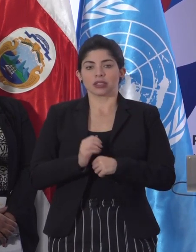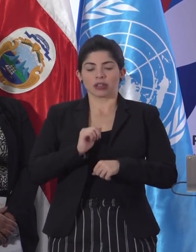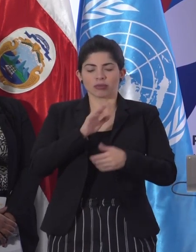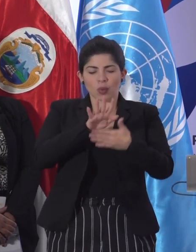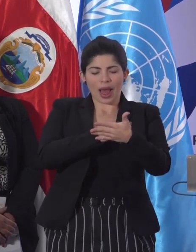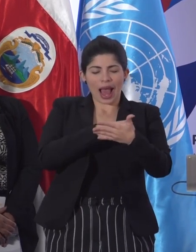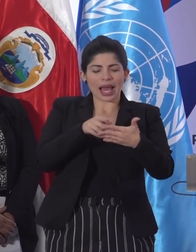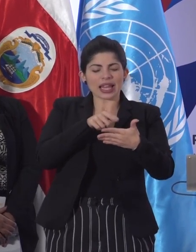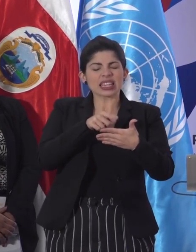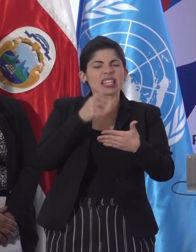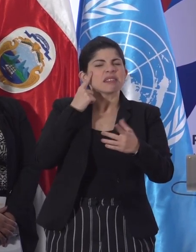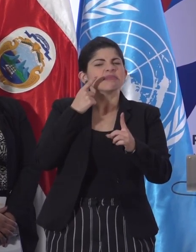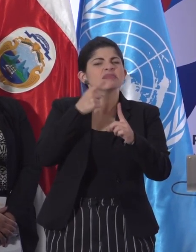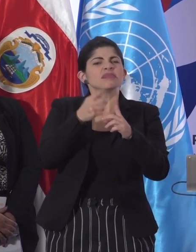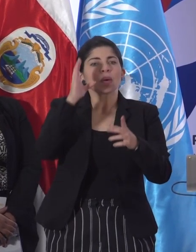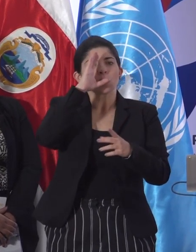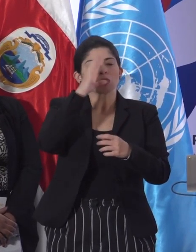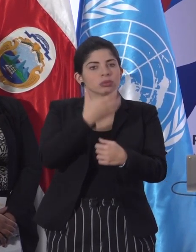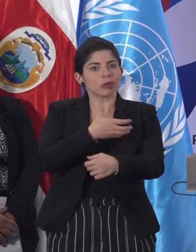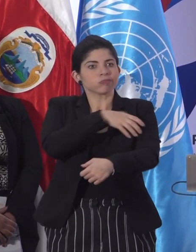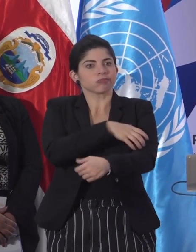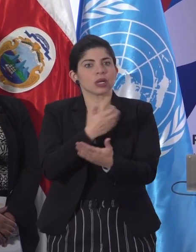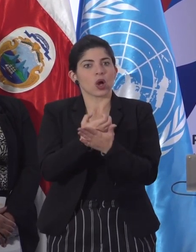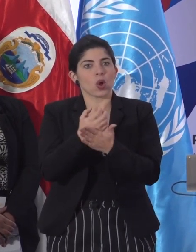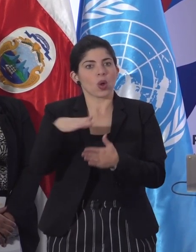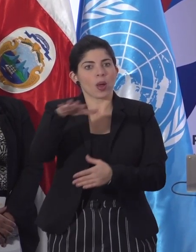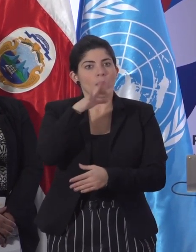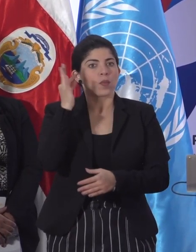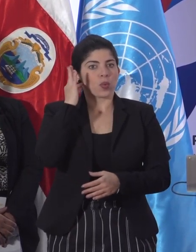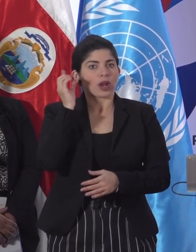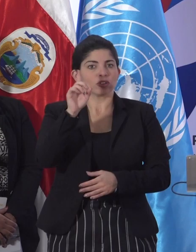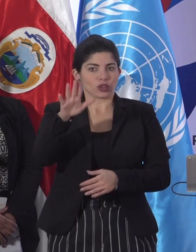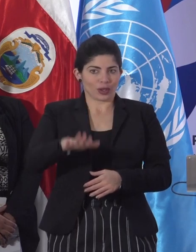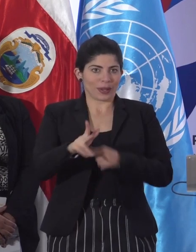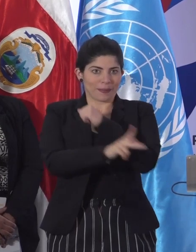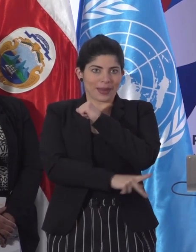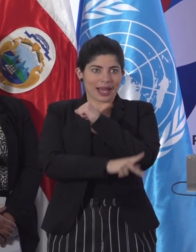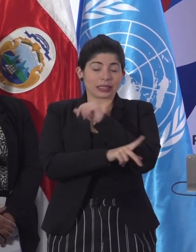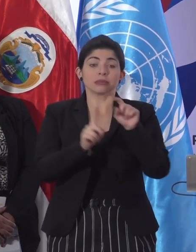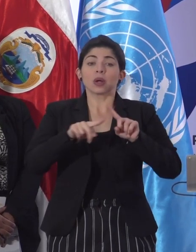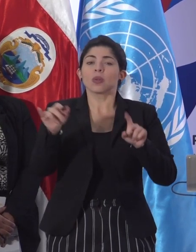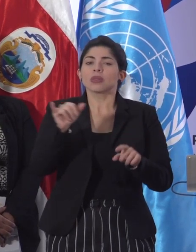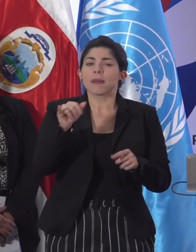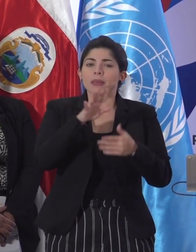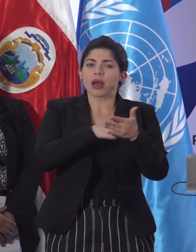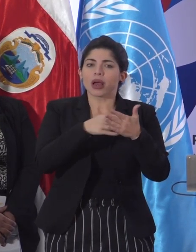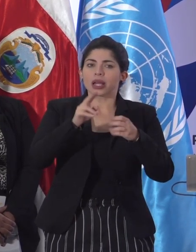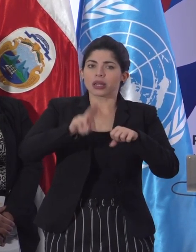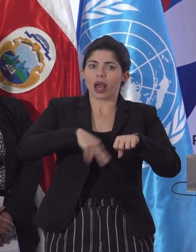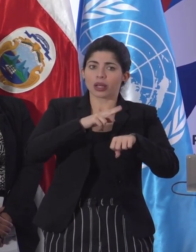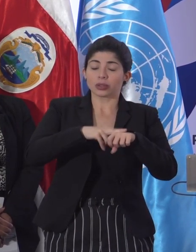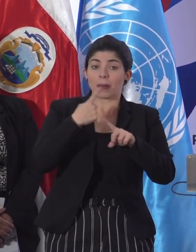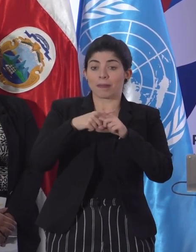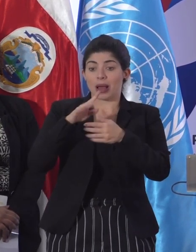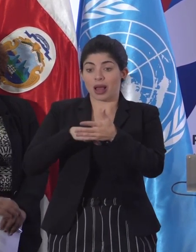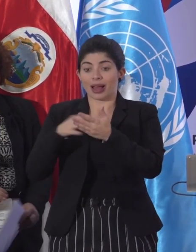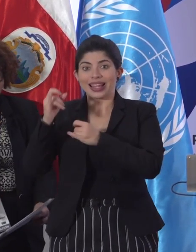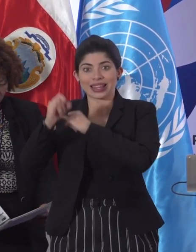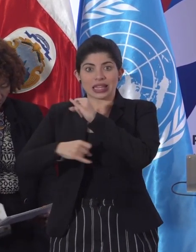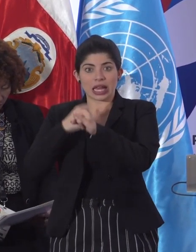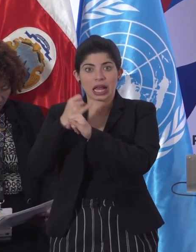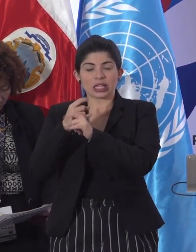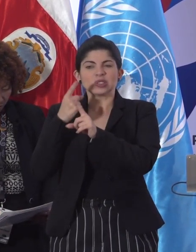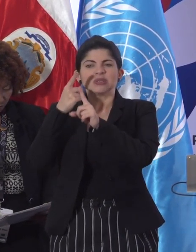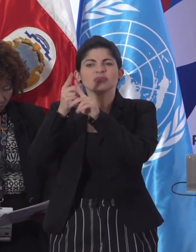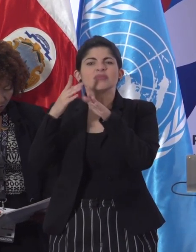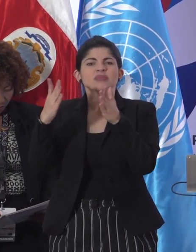agenda para el empoderamiento económico de las mujeres en este país, pero también una agenda nacional e internacional por los derechos